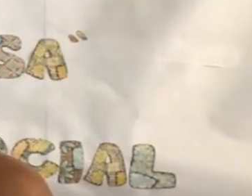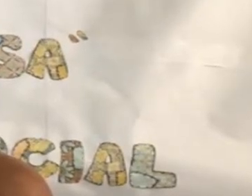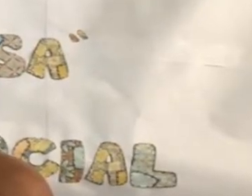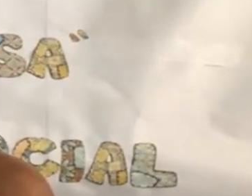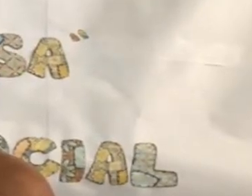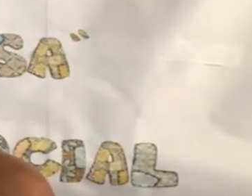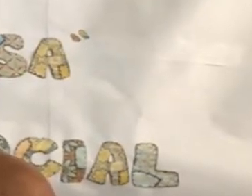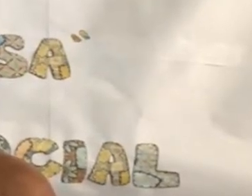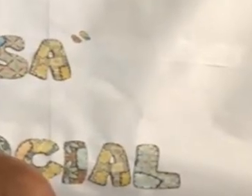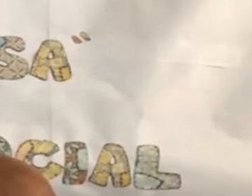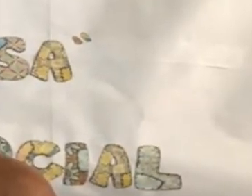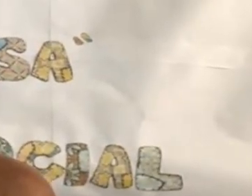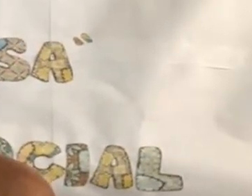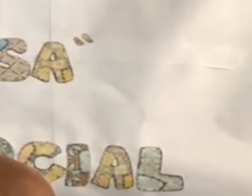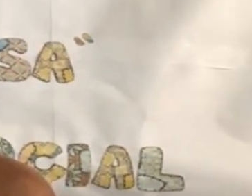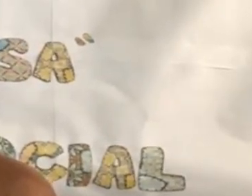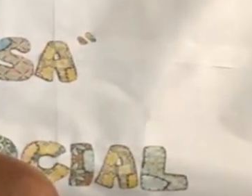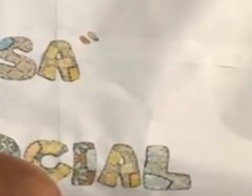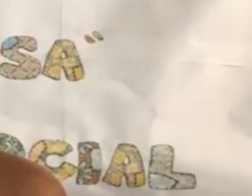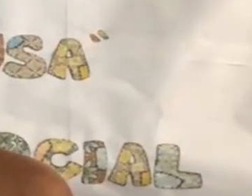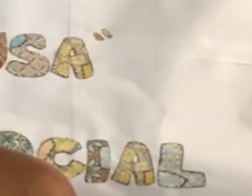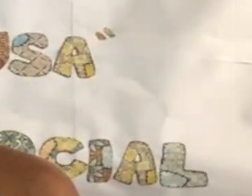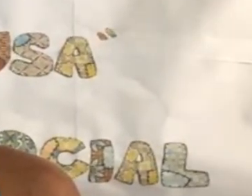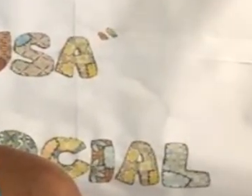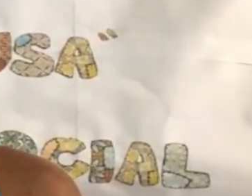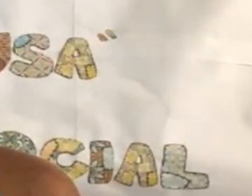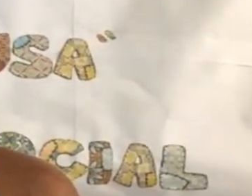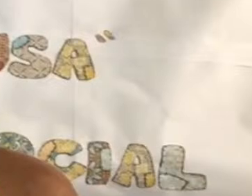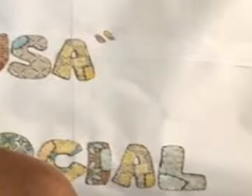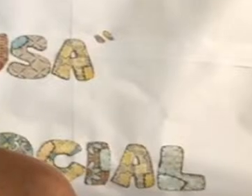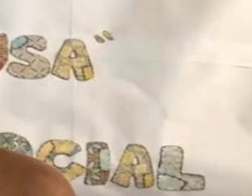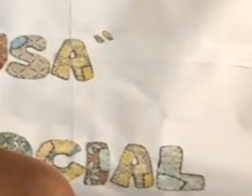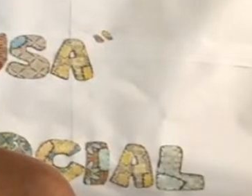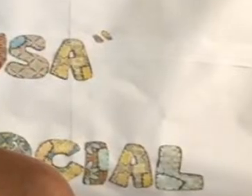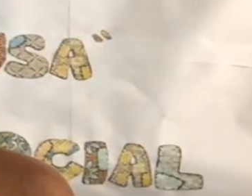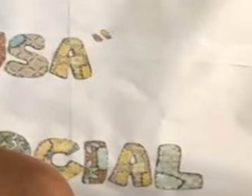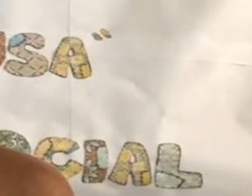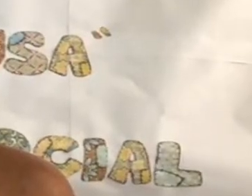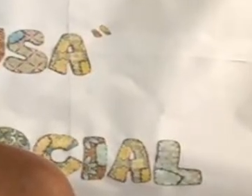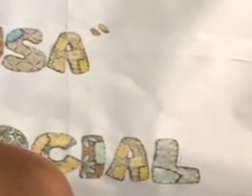Aí eu vim com minha avó, desde pequeno.